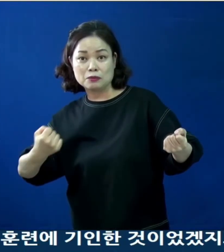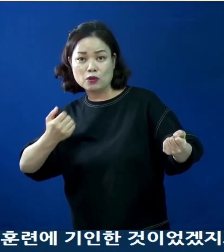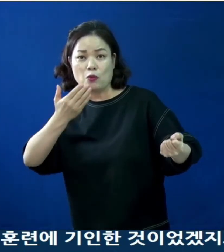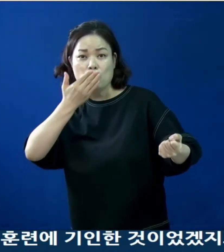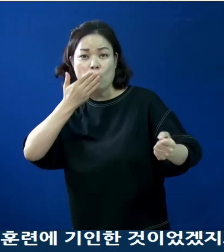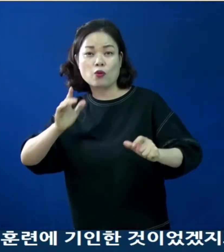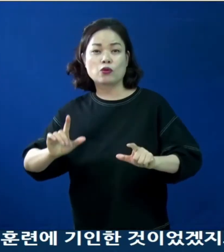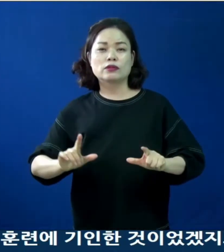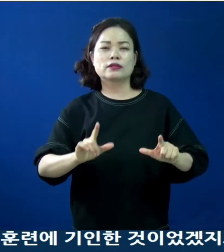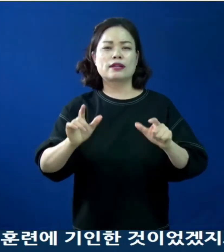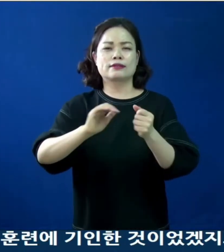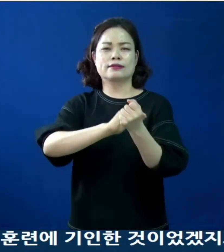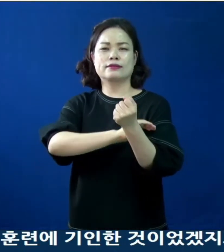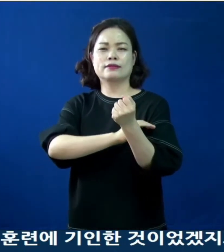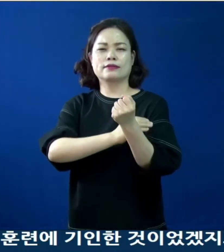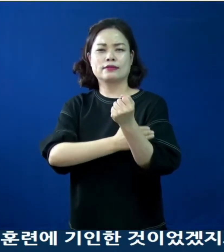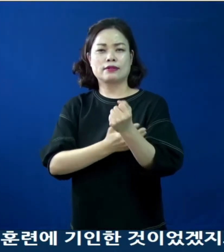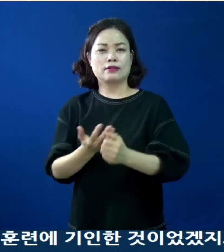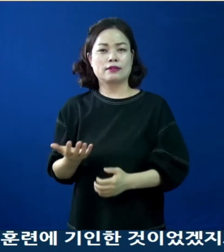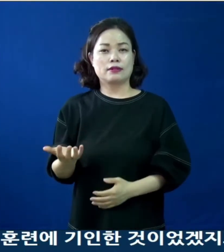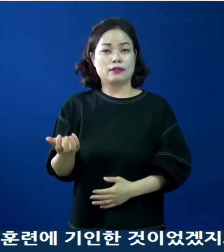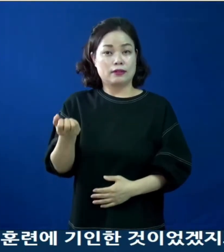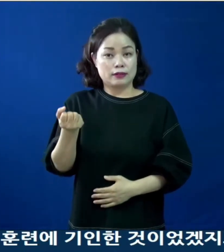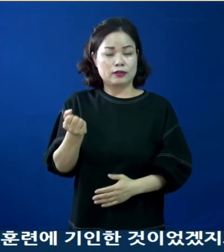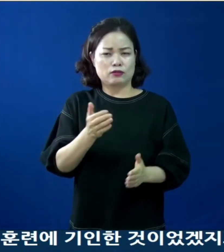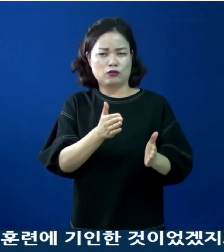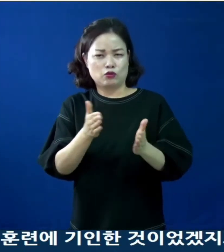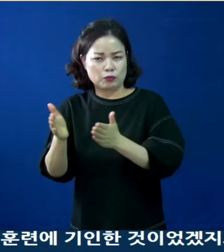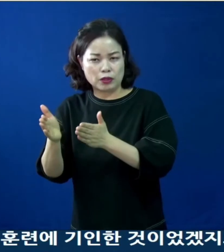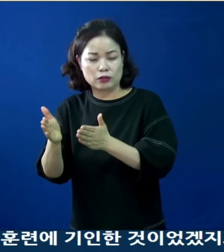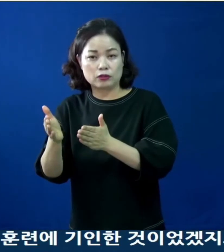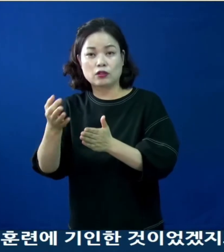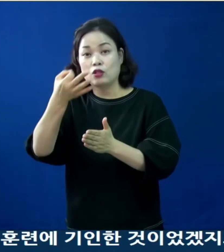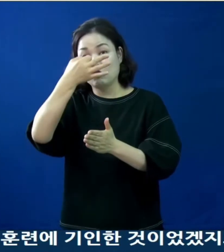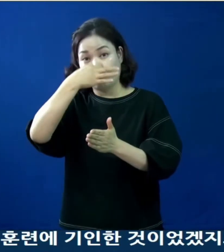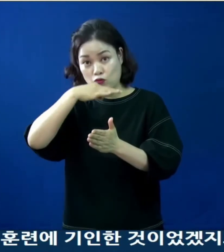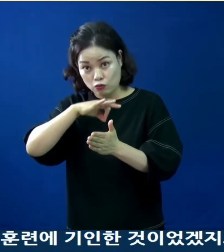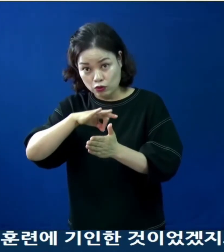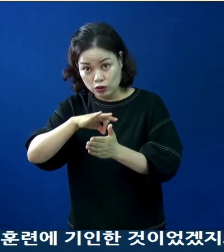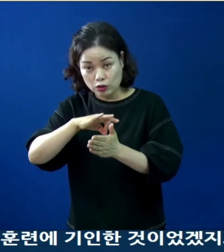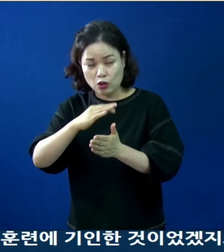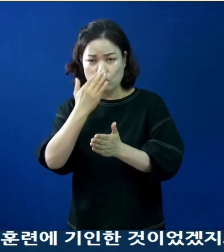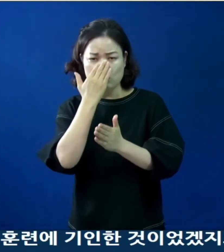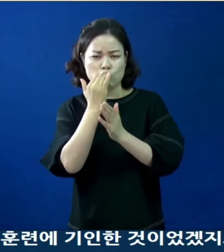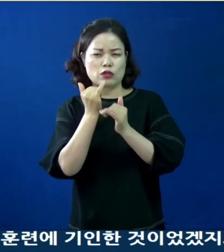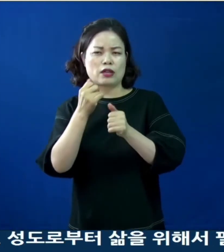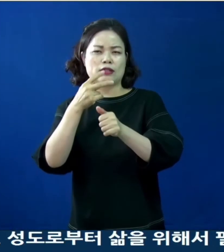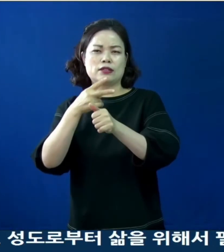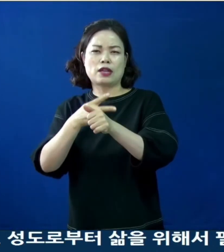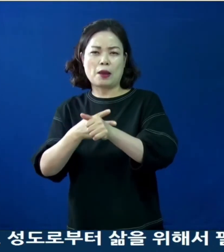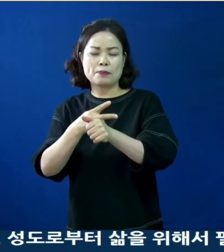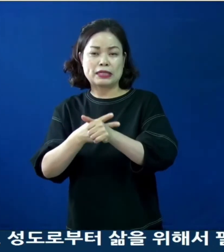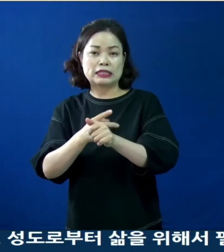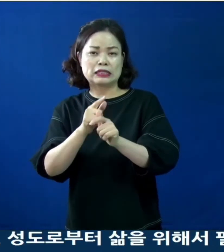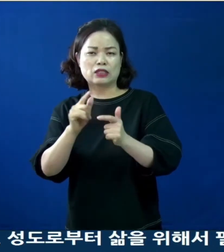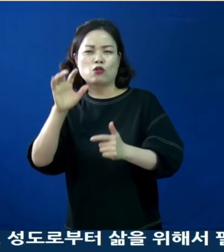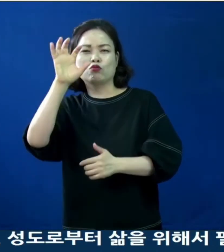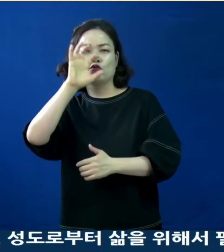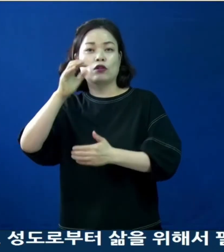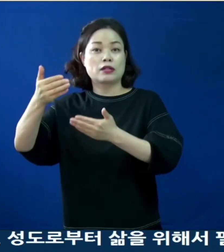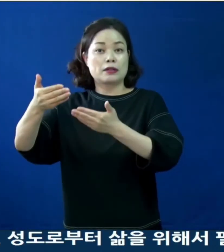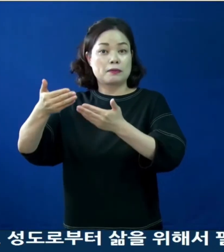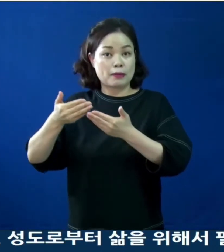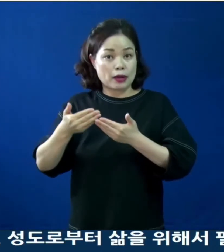먹고 사는 능력을 갖추고 있는 것도 유익하다라고 얘기를 합니다. 유대인의 랍비들 경우에는 그런 훈련을